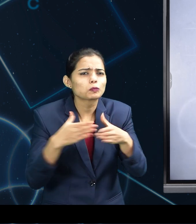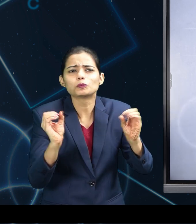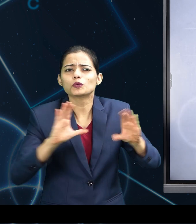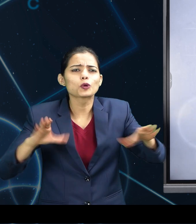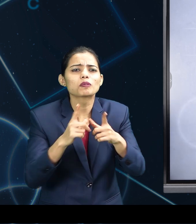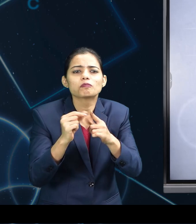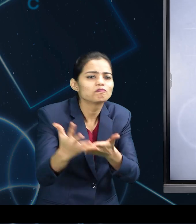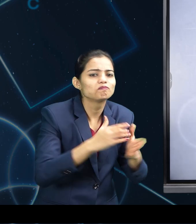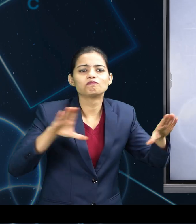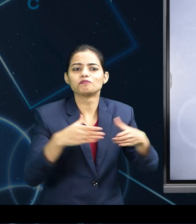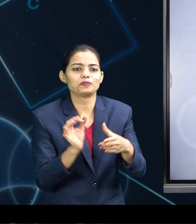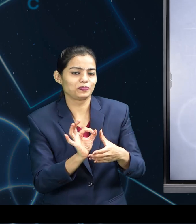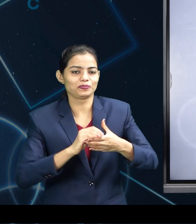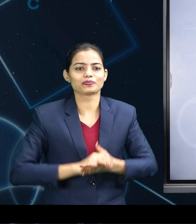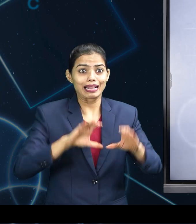अगटवारीकृत माहिती,